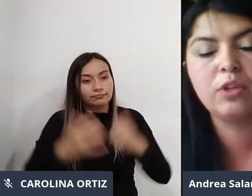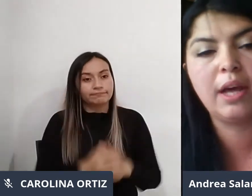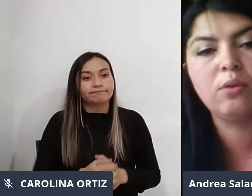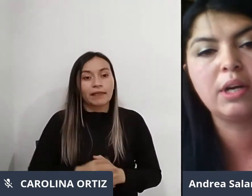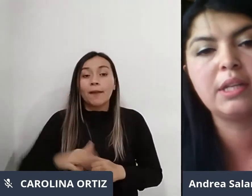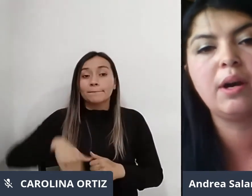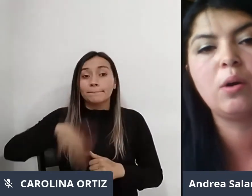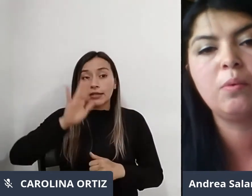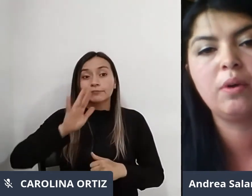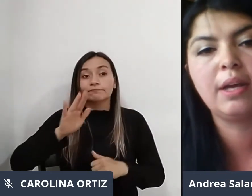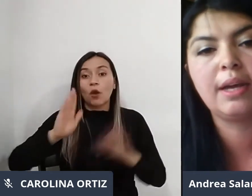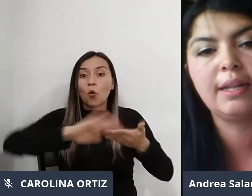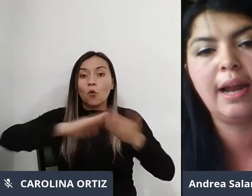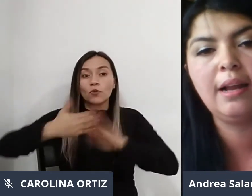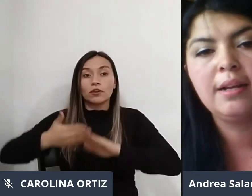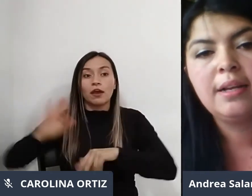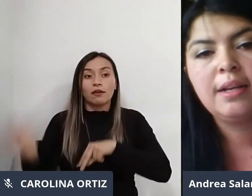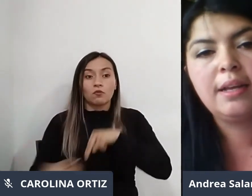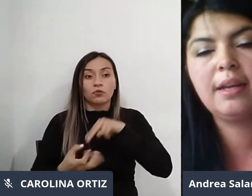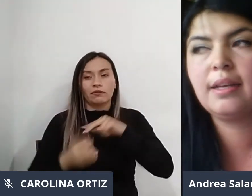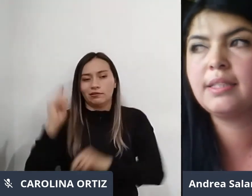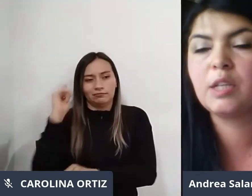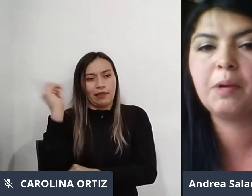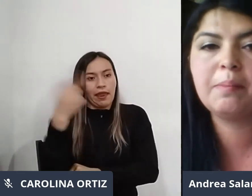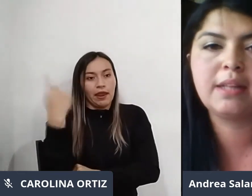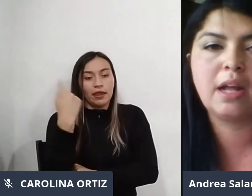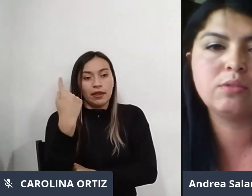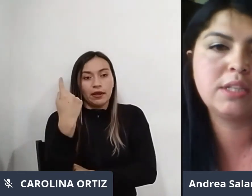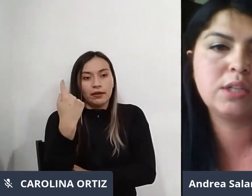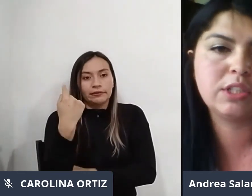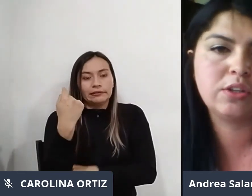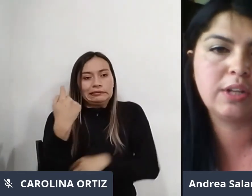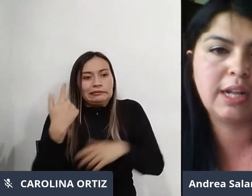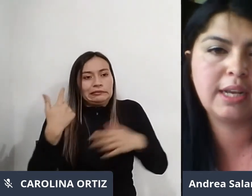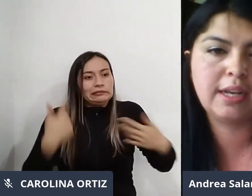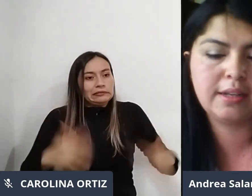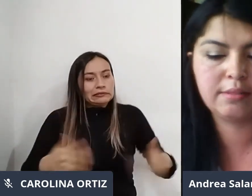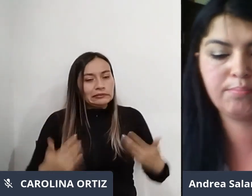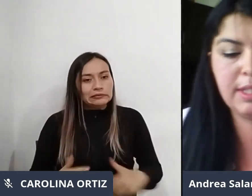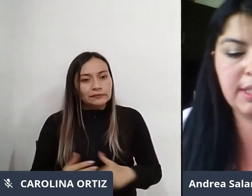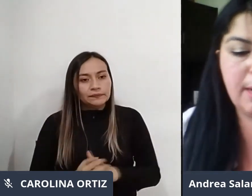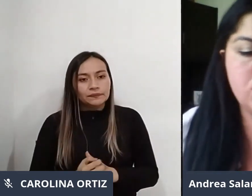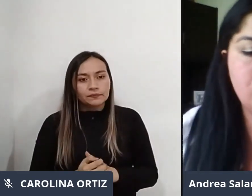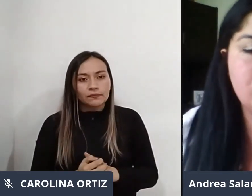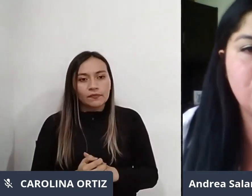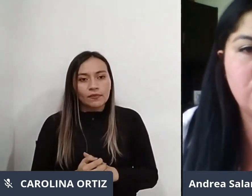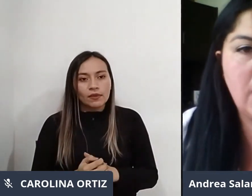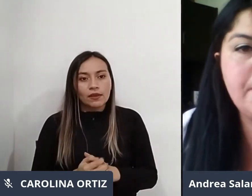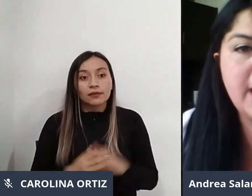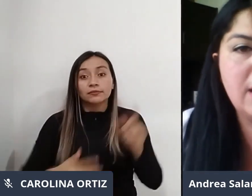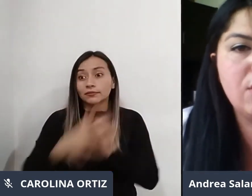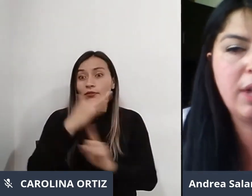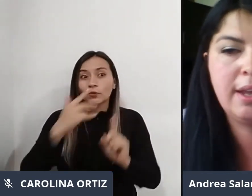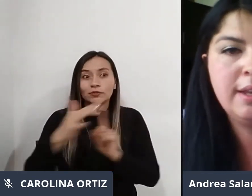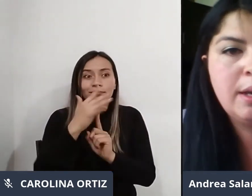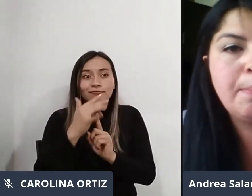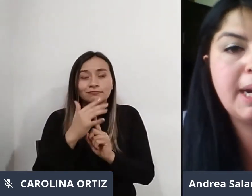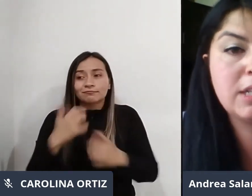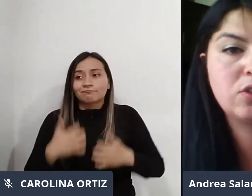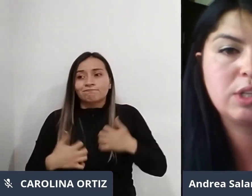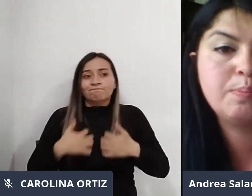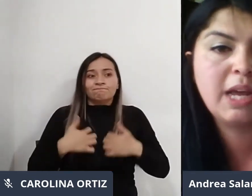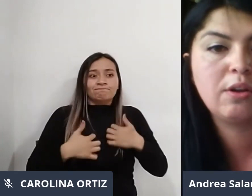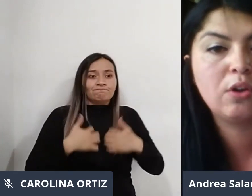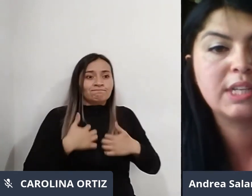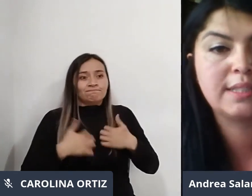la comunidad educativa como en general está experimentando una situación en la que pues estamos todos con el miedo de